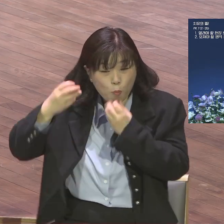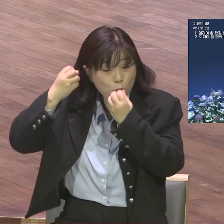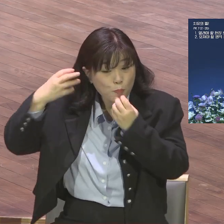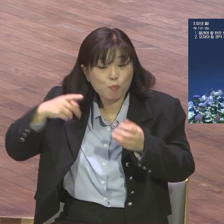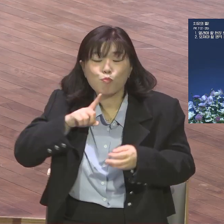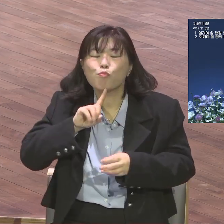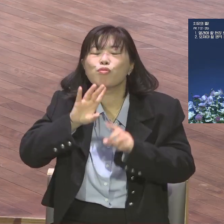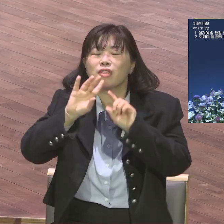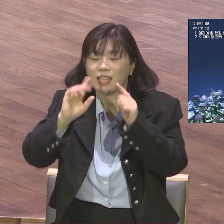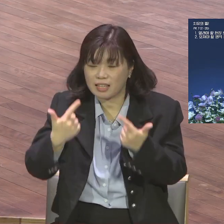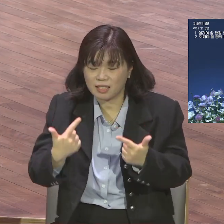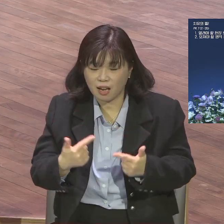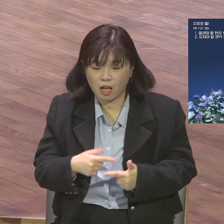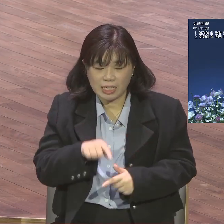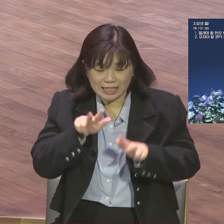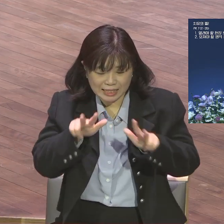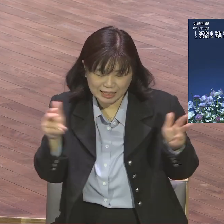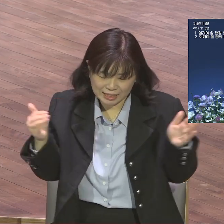받아라.